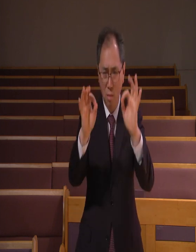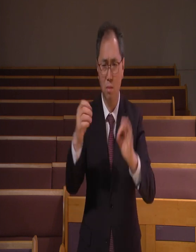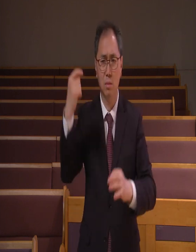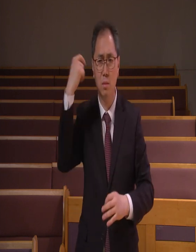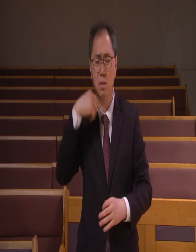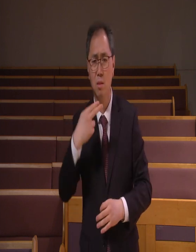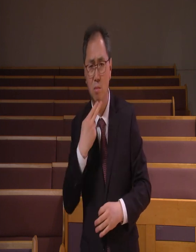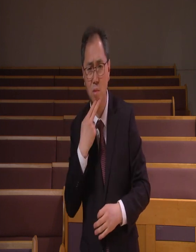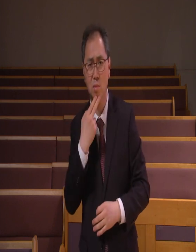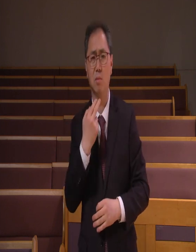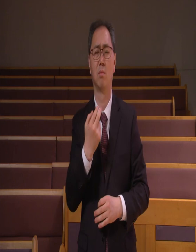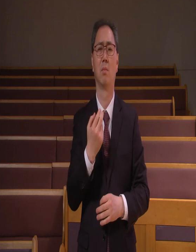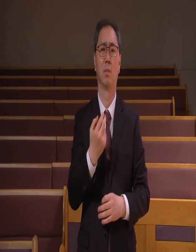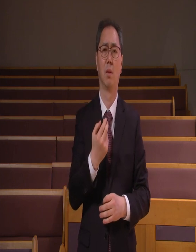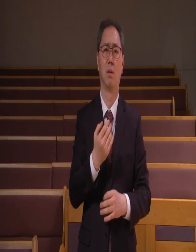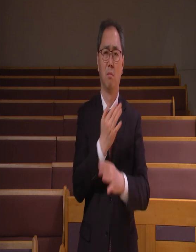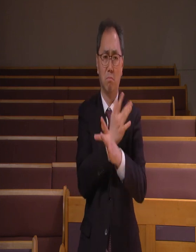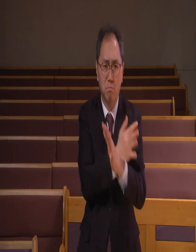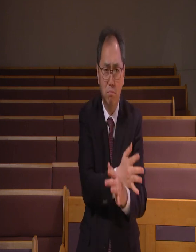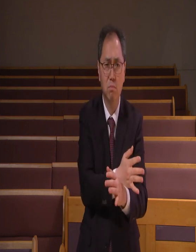바라봐도 아무런 느낌도 없었죠.